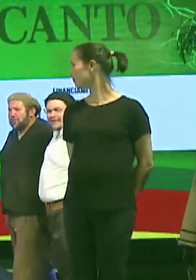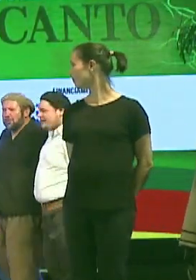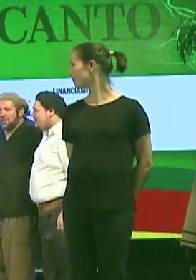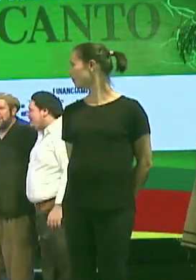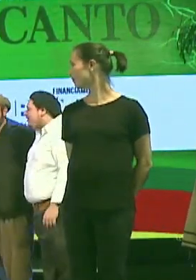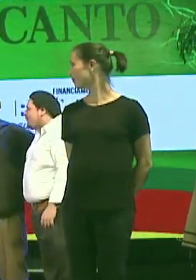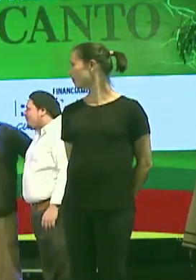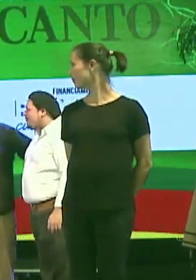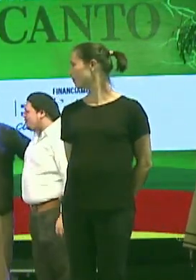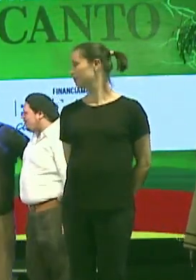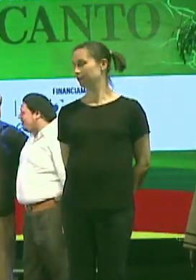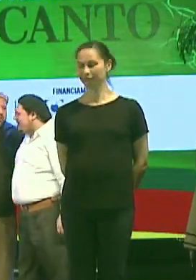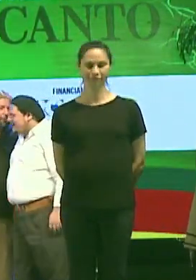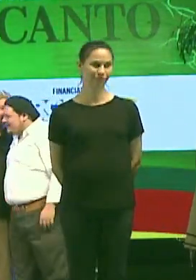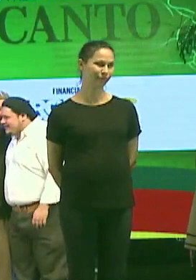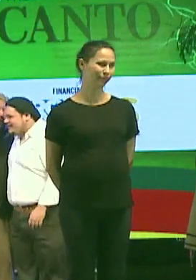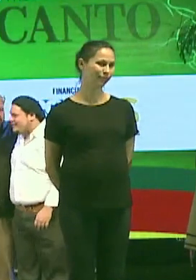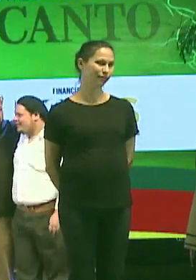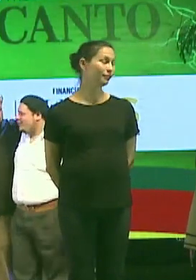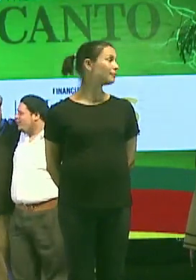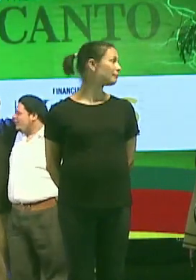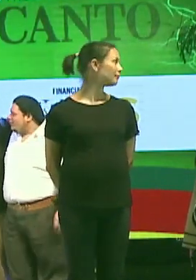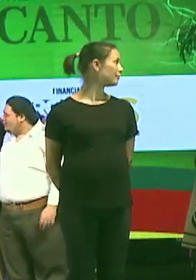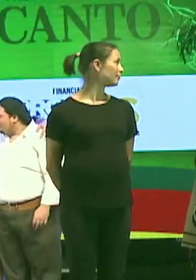Agora. E agora?